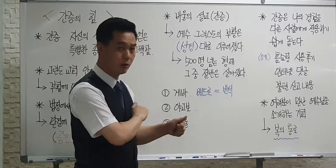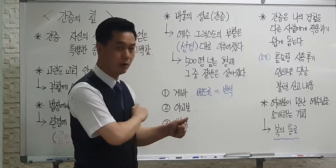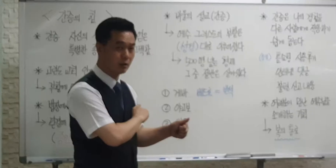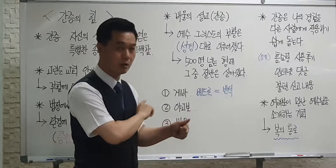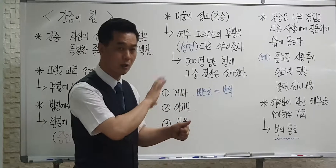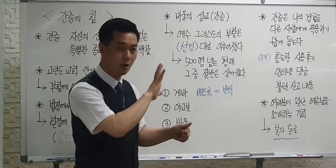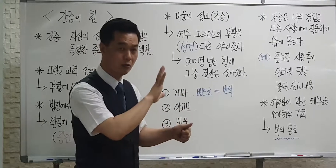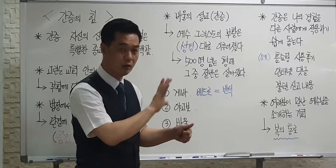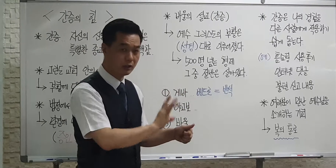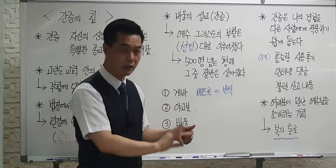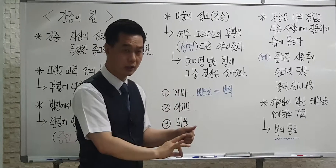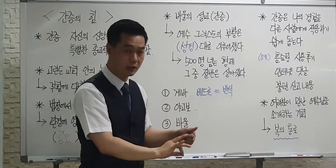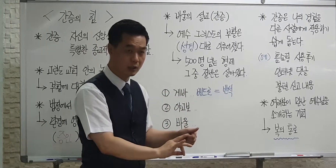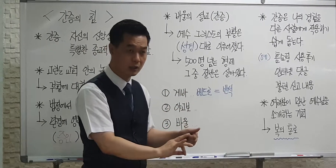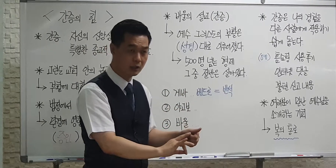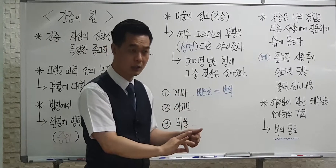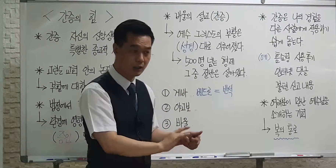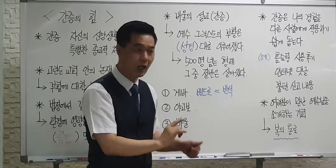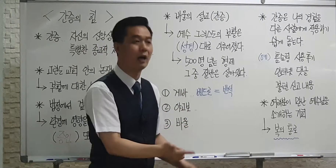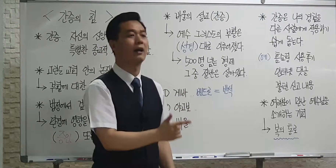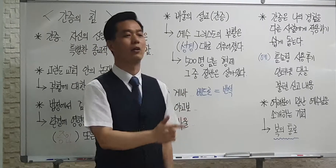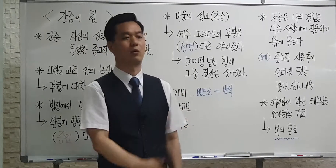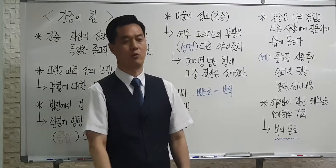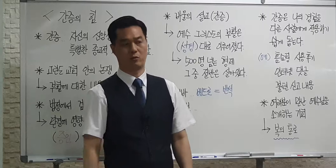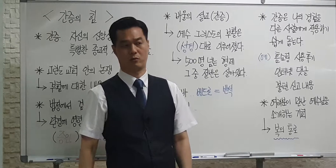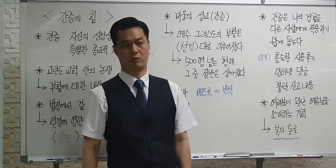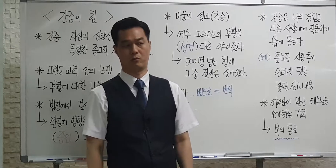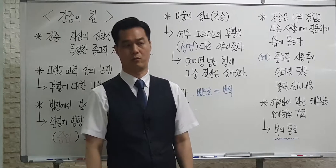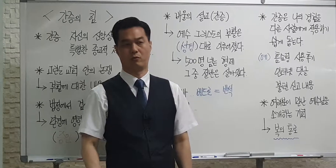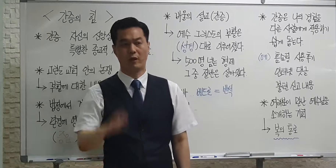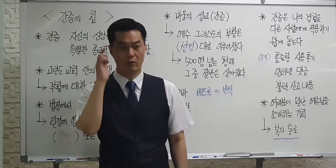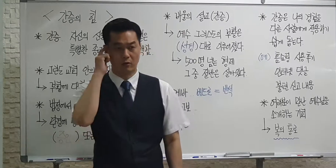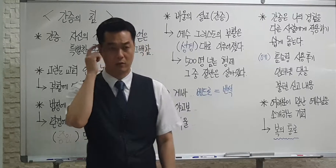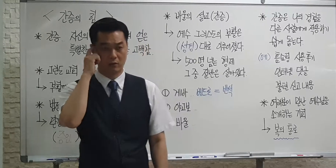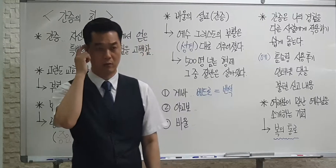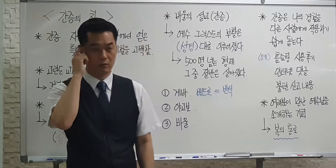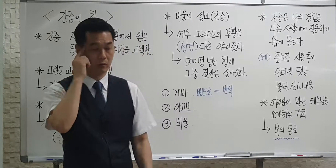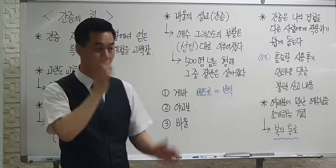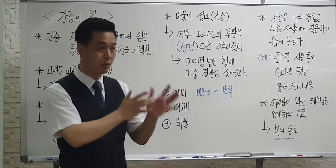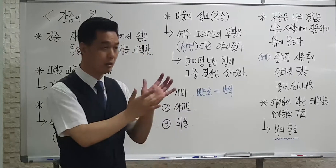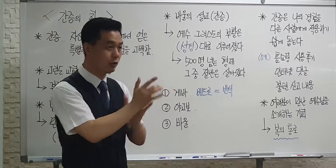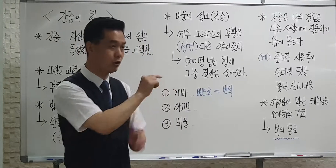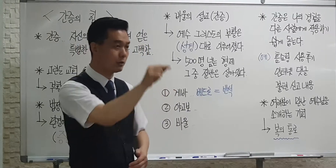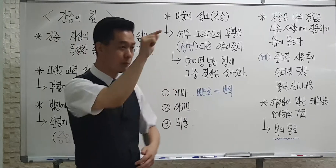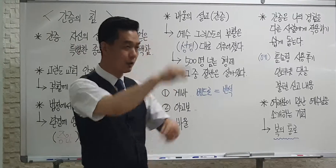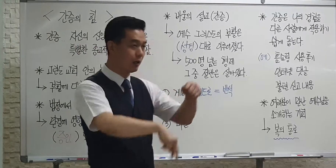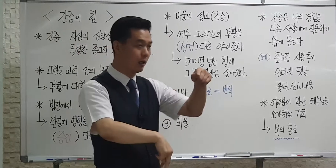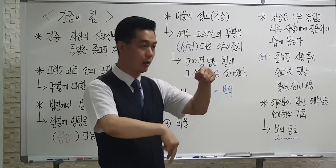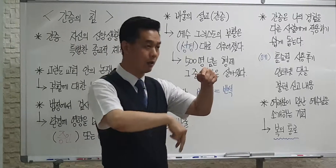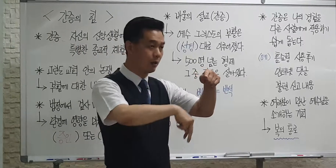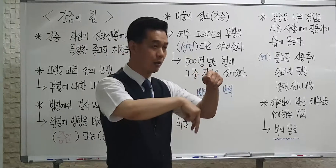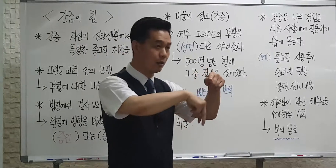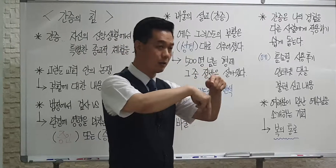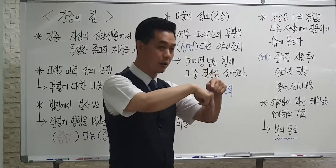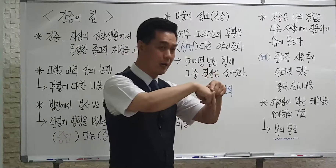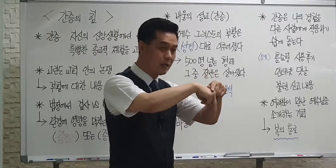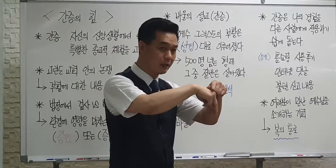별명이 어울리지 않아요. 왜요? 예수님이 십자가에 달리시기